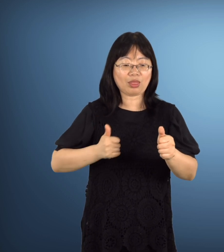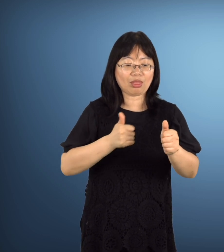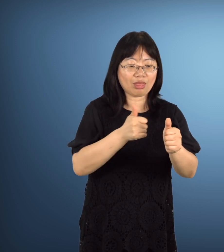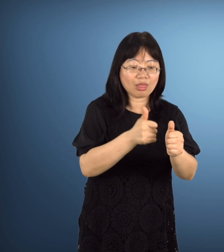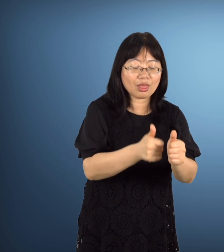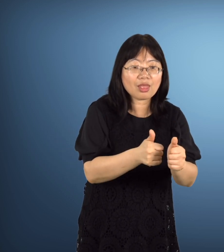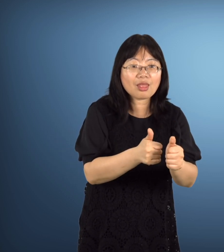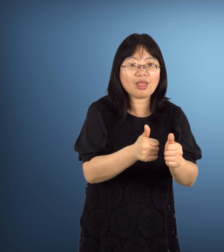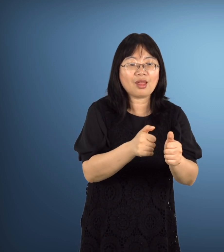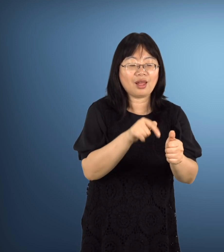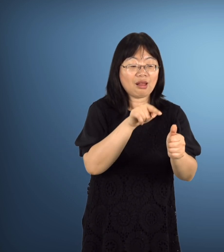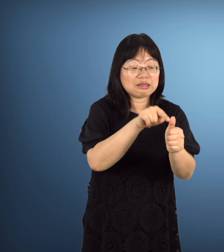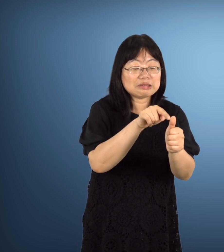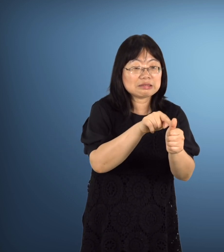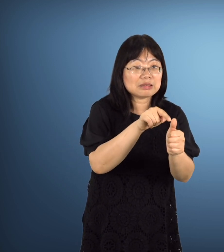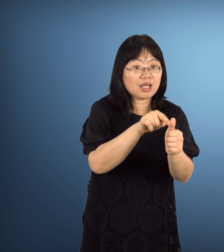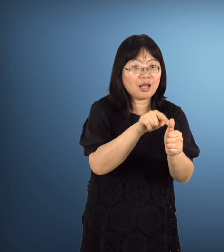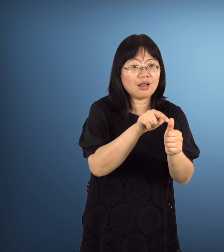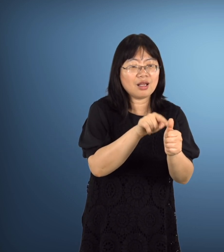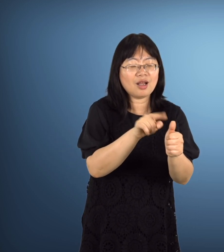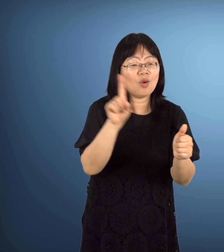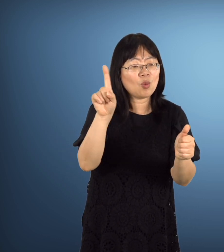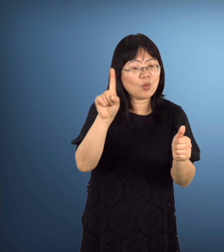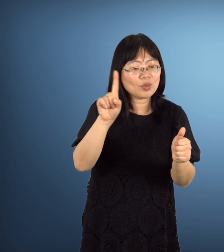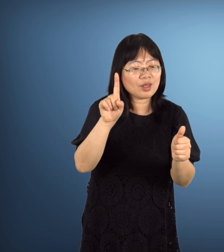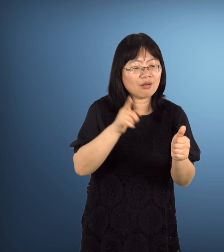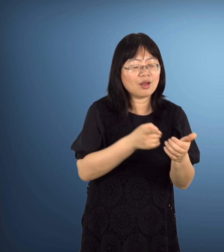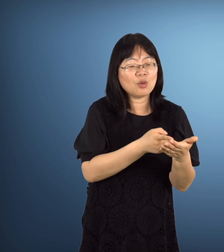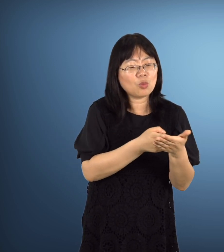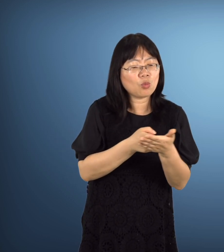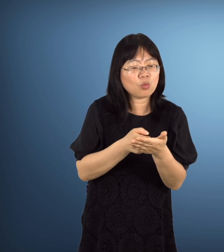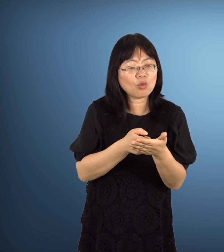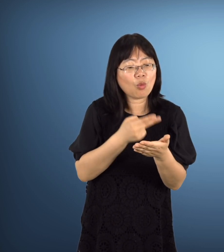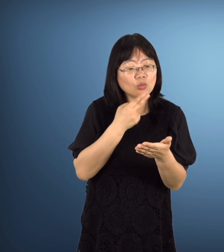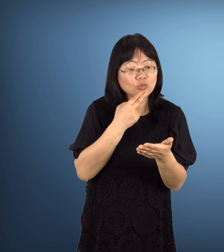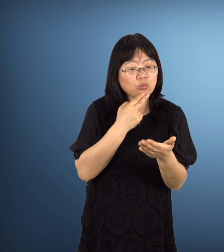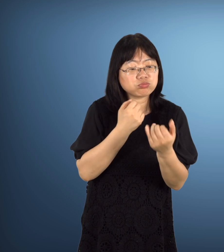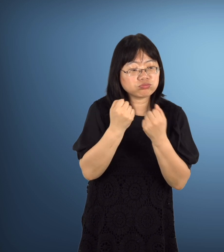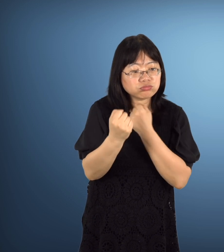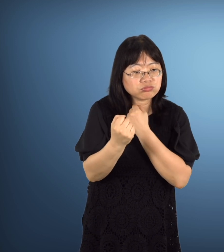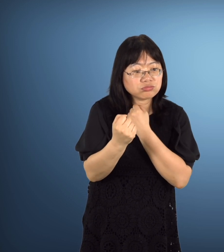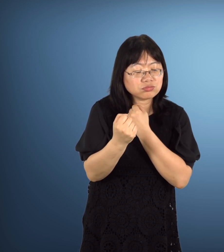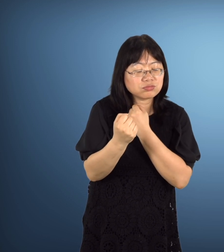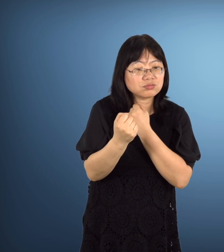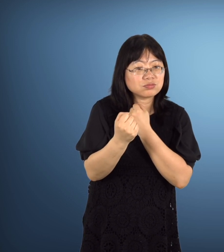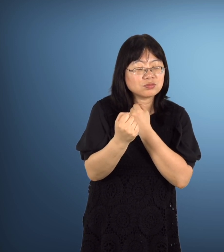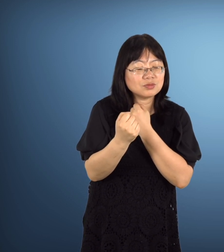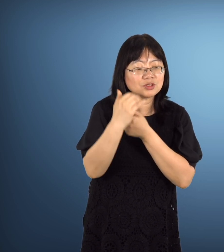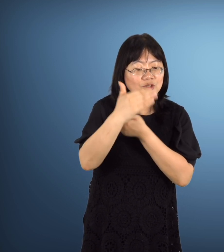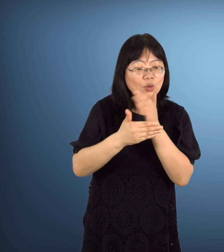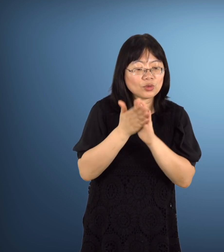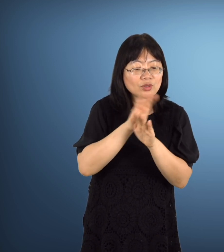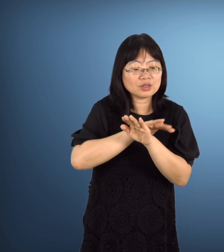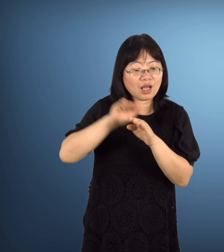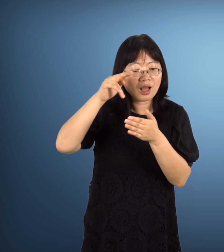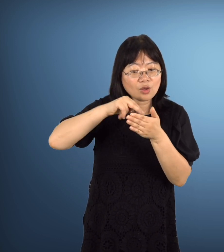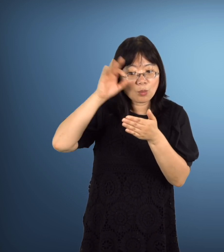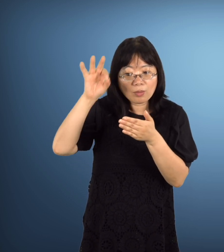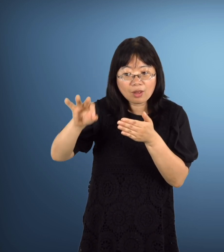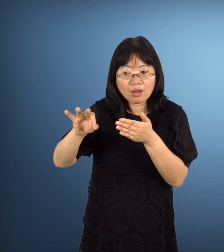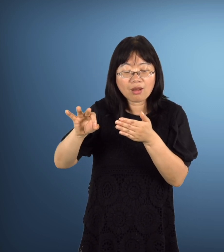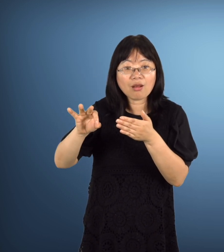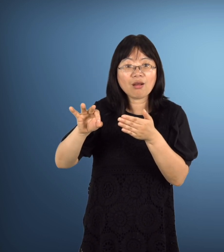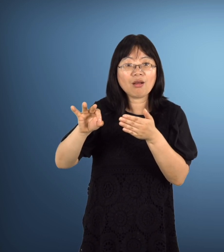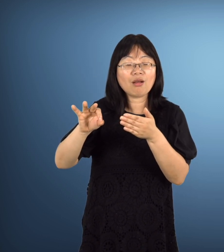다가오셔서 그가 어떤 요구와 요청이 없었음에도 불구하고 성경을 잘 보세요. 자,